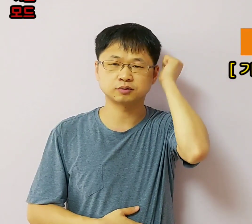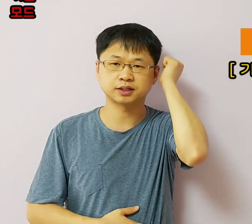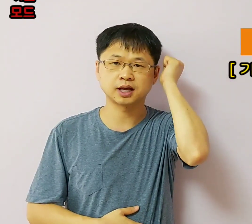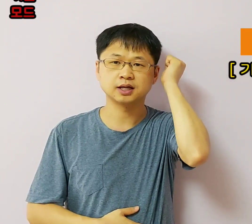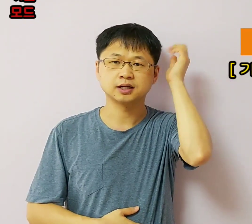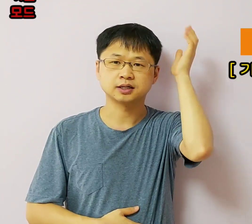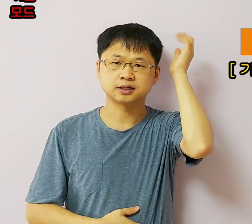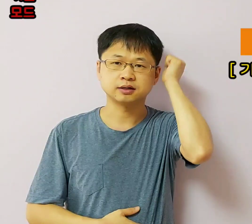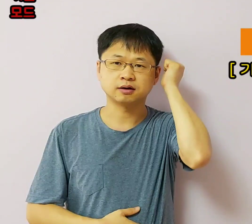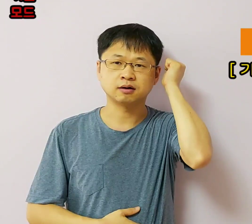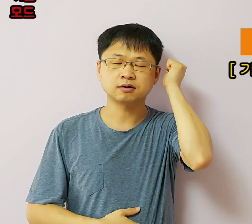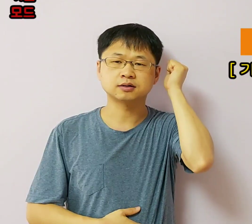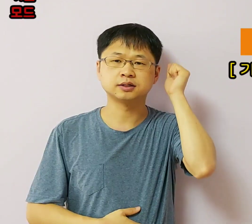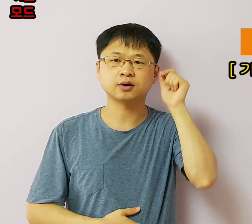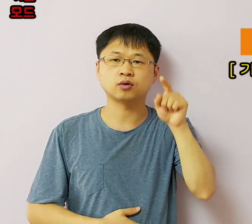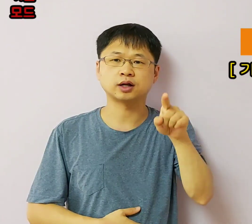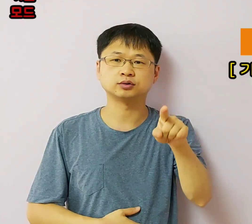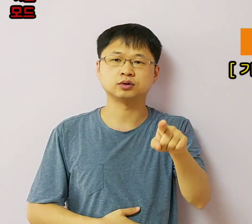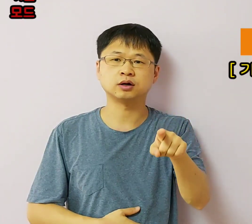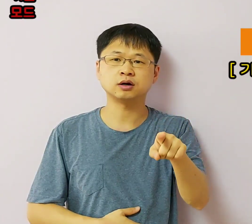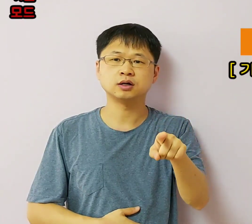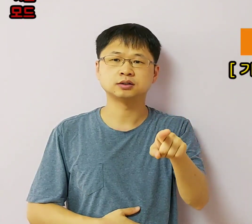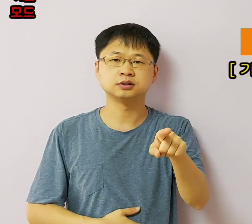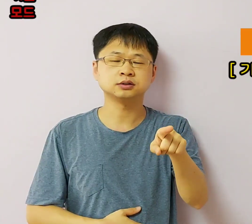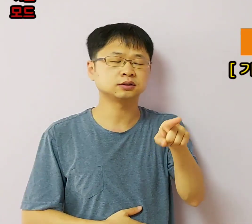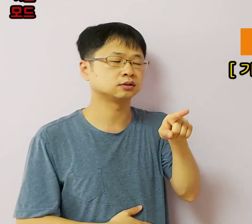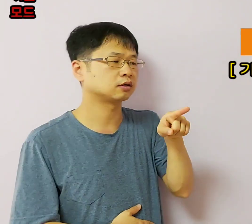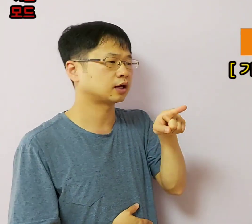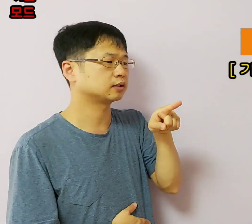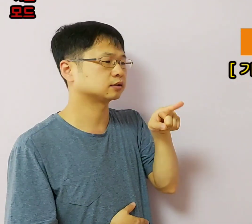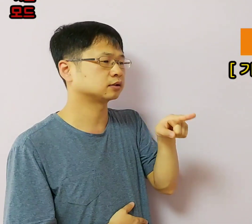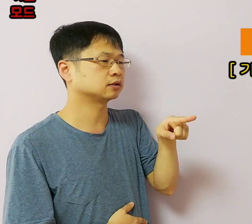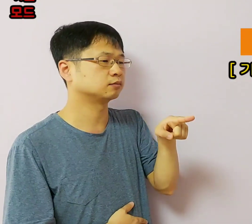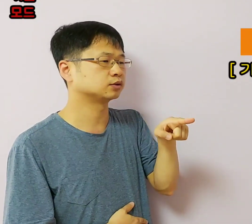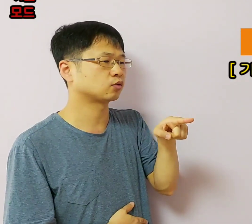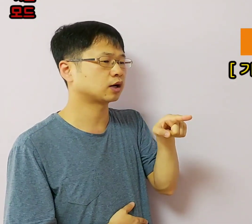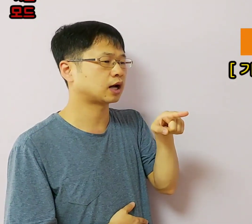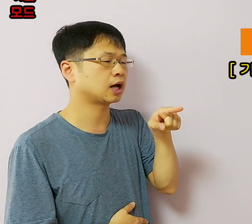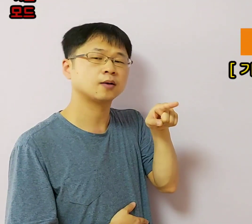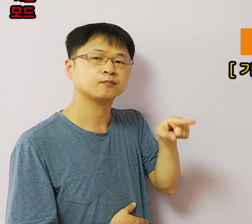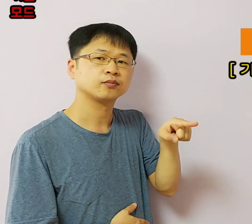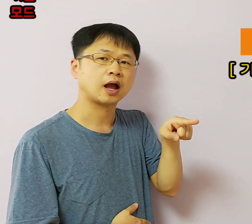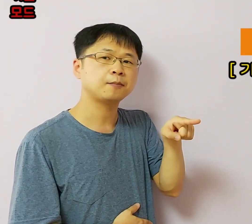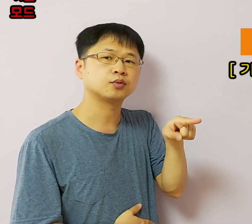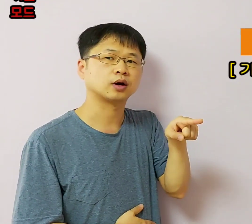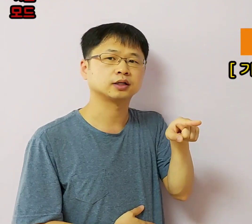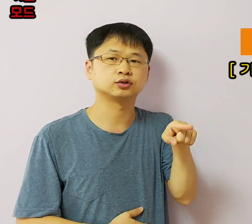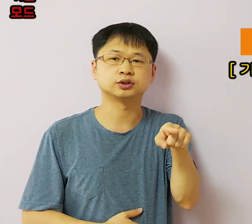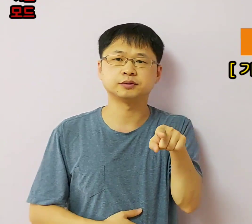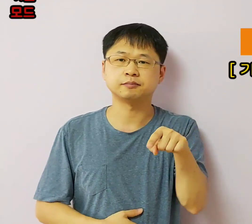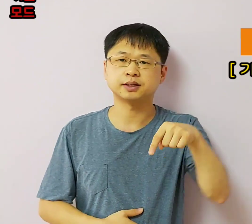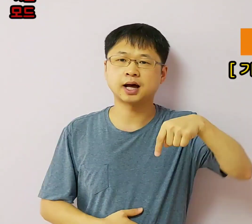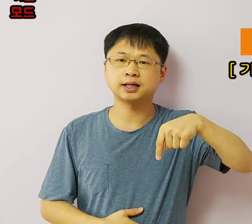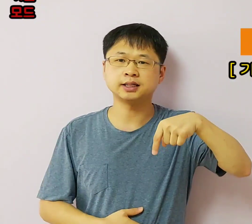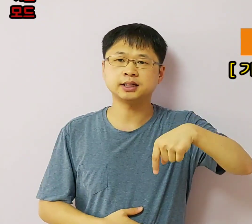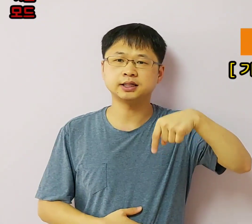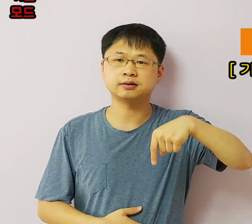수어입니다. 기억 그대로라는 수어, 그것 하는 것은 검지손가락 앞으로 가르쳐 주시면 됩니다. 이것